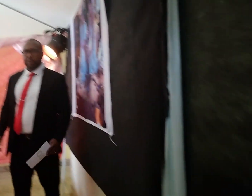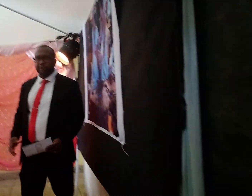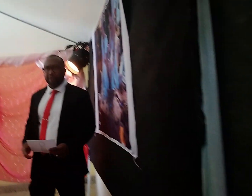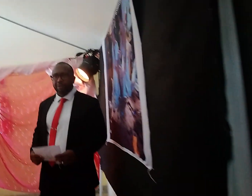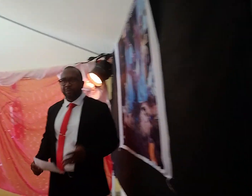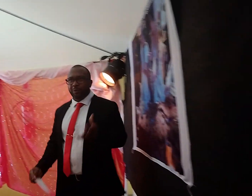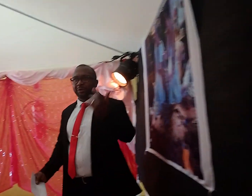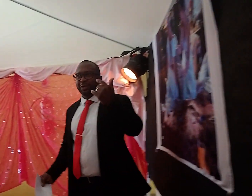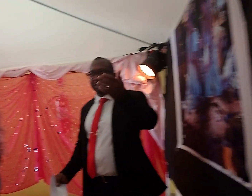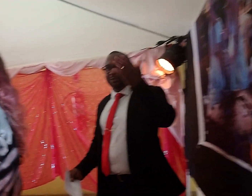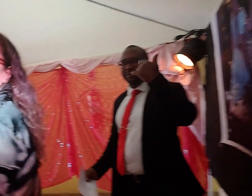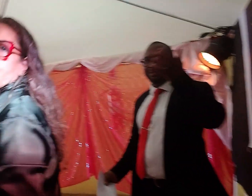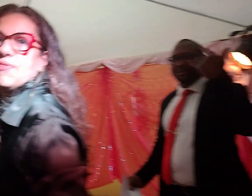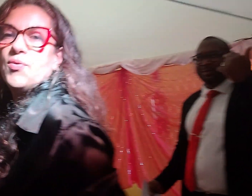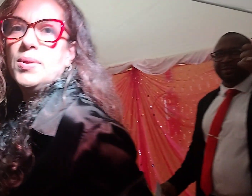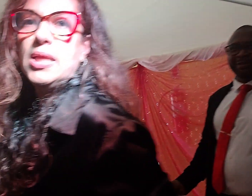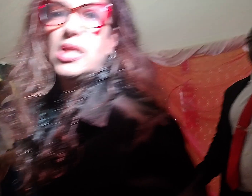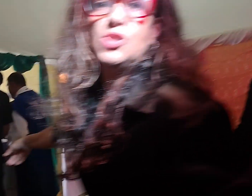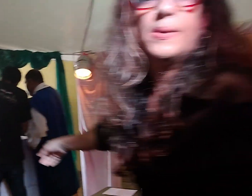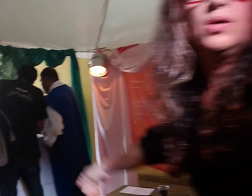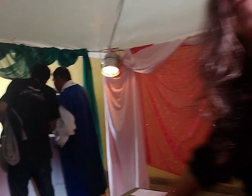Pode chegar, pode chegar.